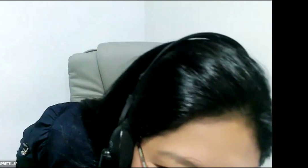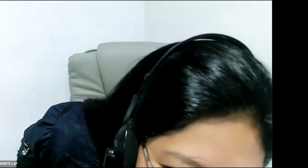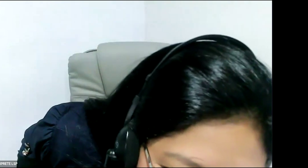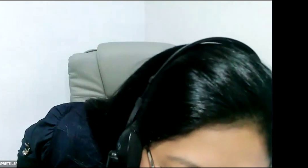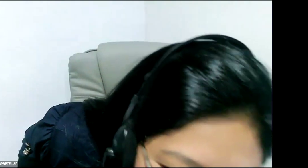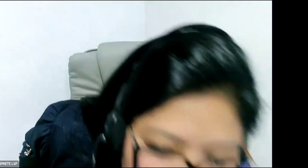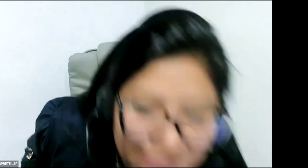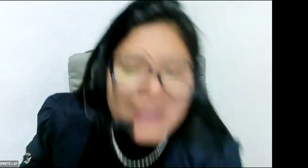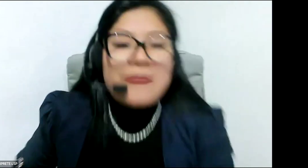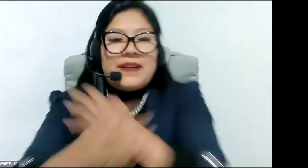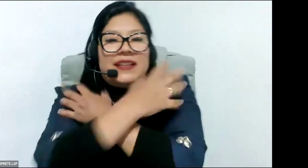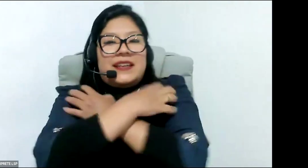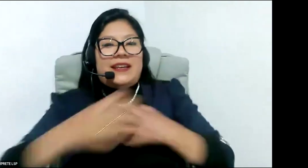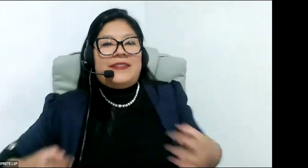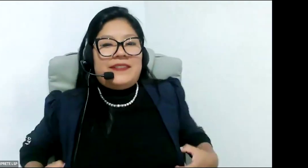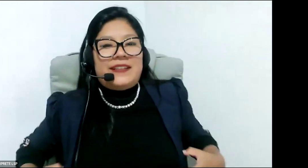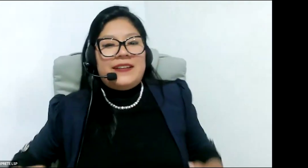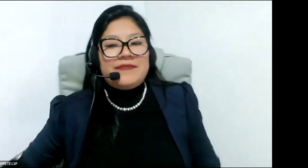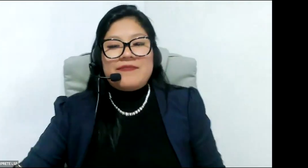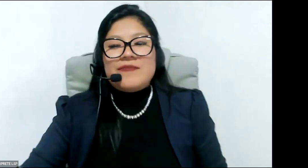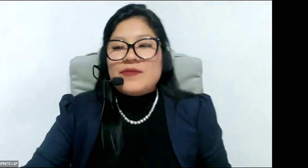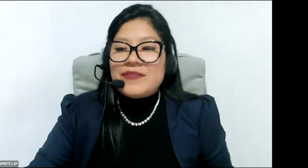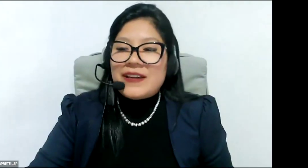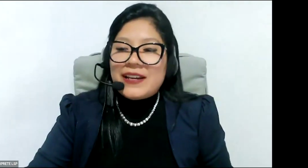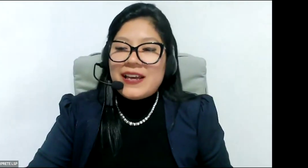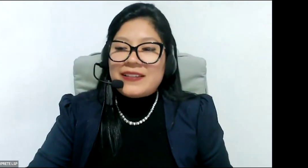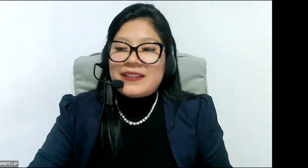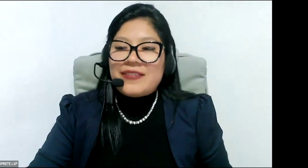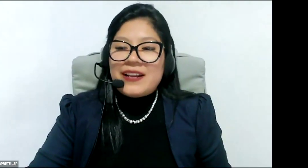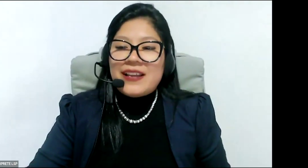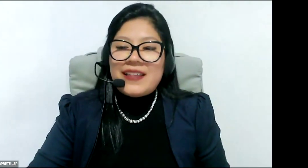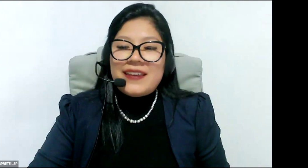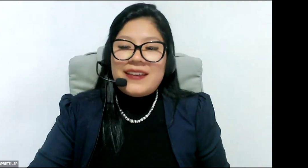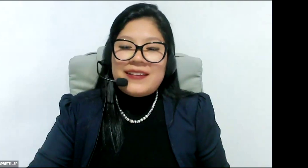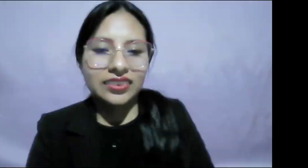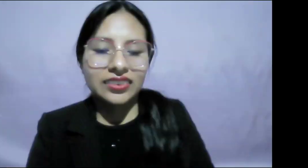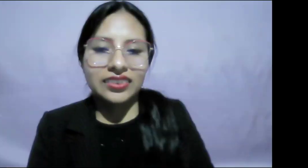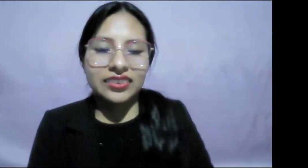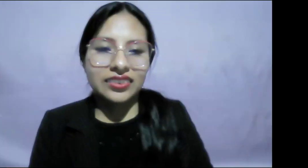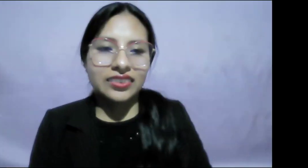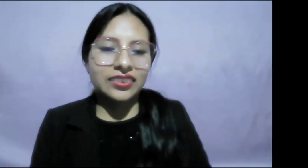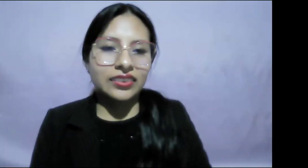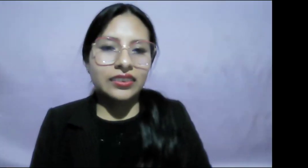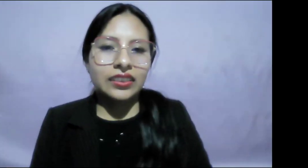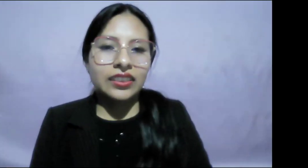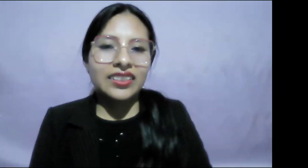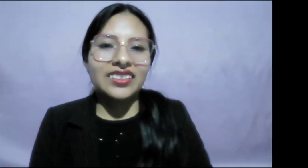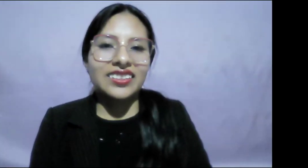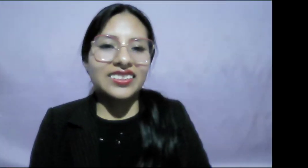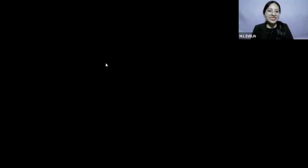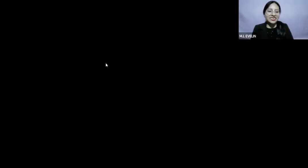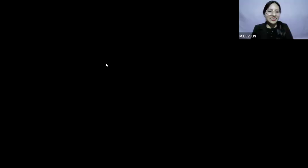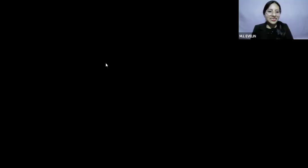Ajá lamb sí muy bien gracias señora Gladis muy